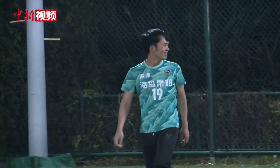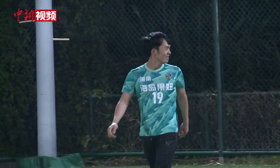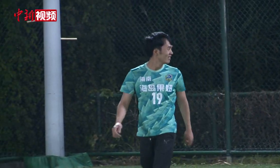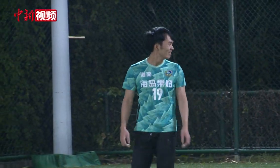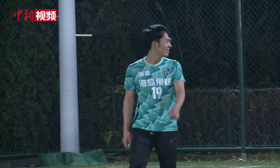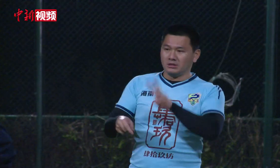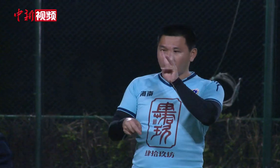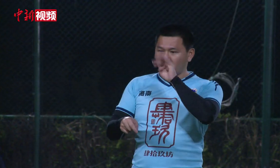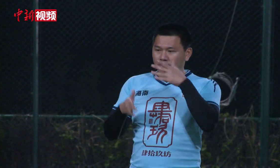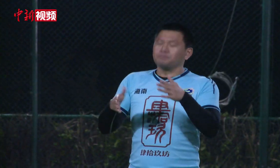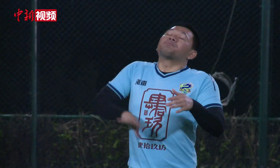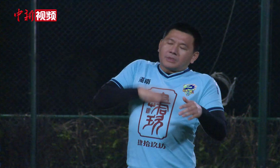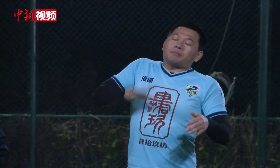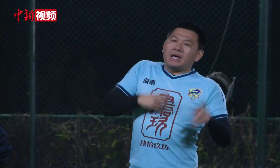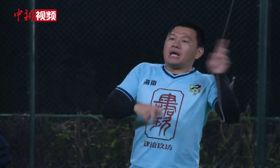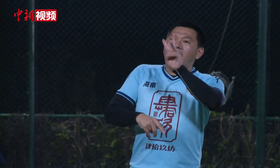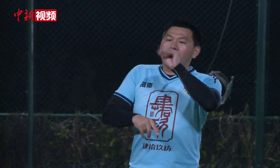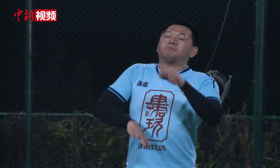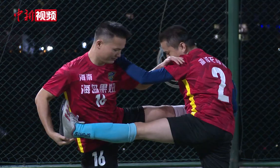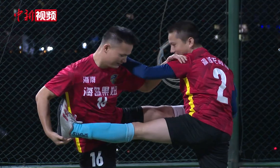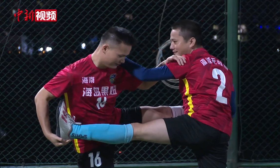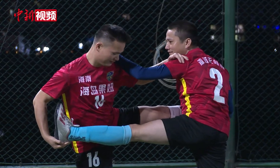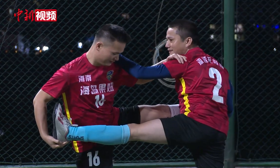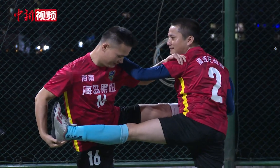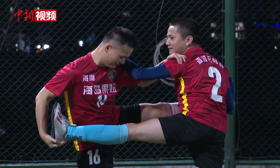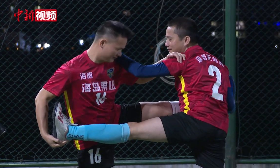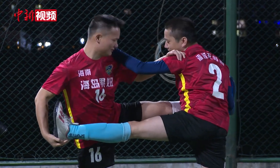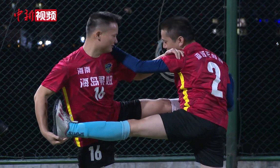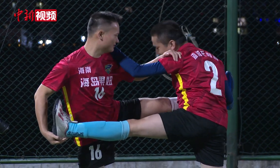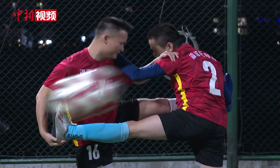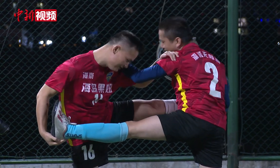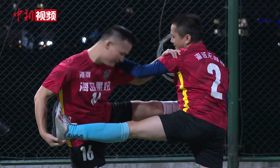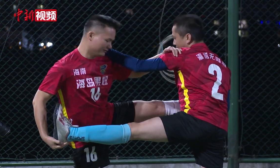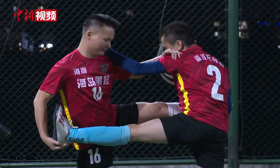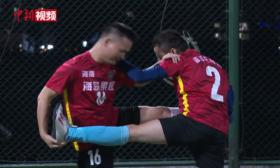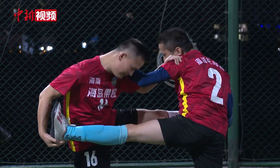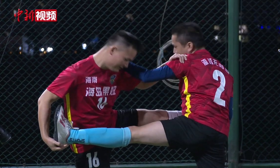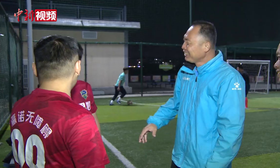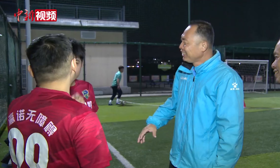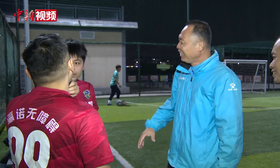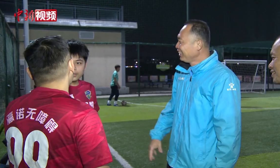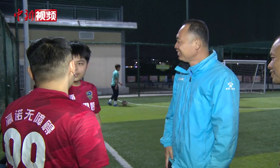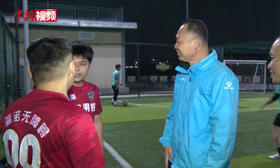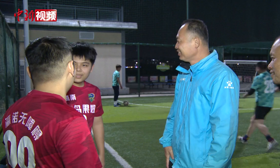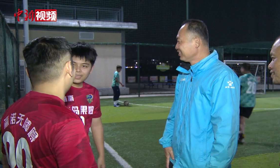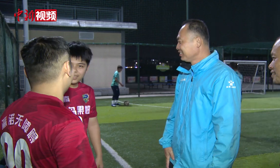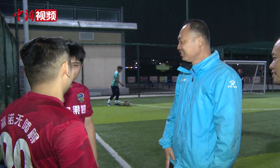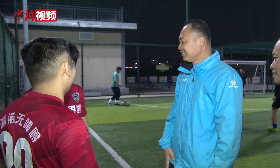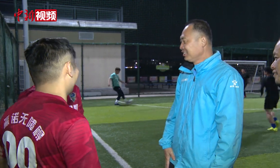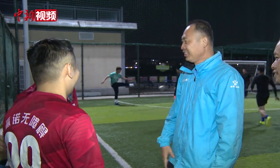员只能靠眼力和手语交流，因此要付出比别人更多的汗水。海龙足球队教练梁奇道介